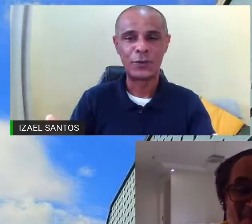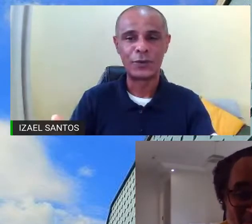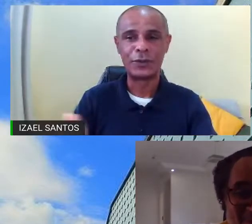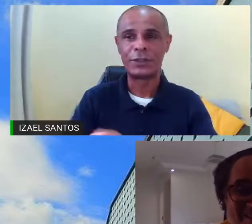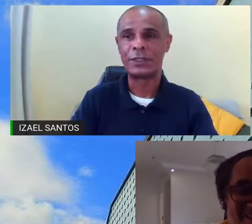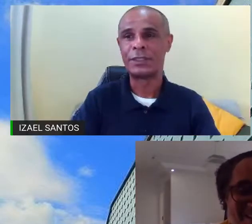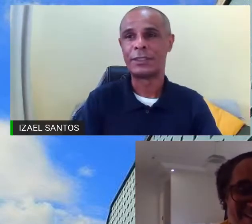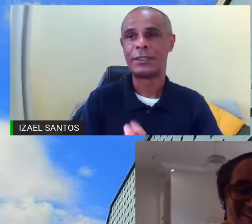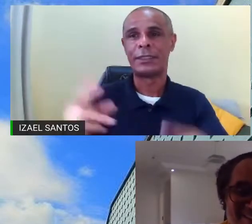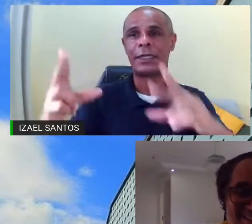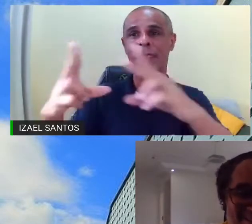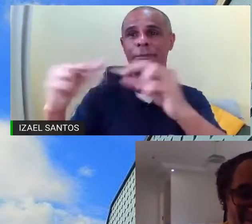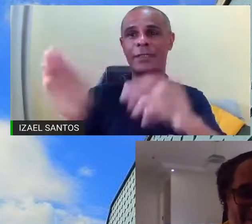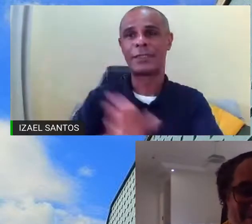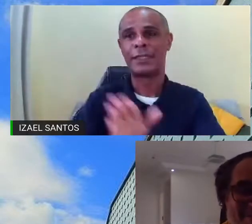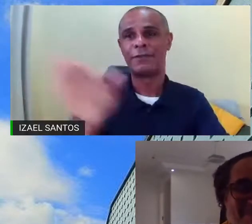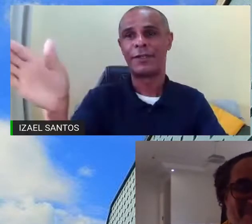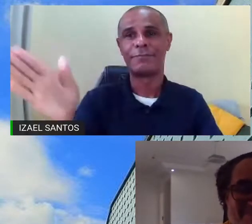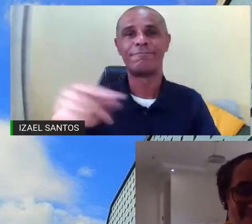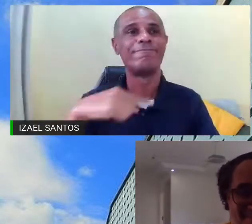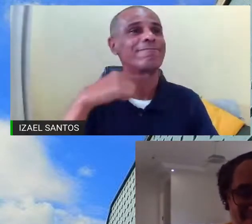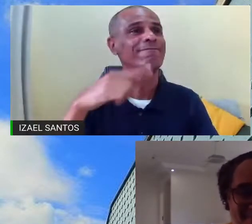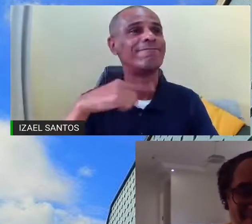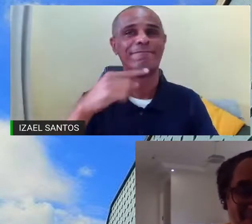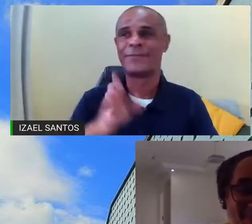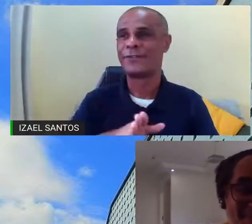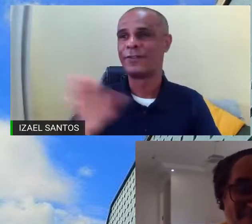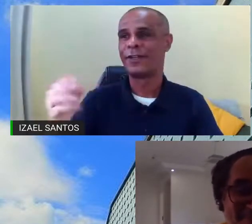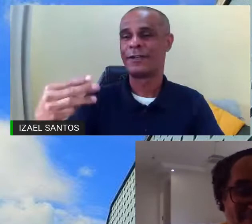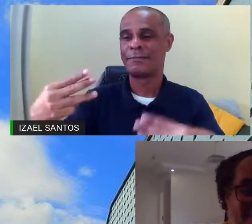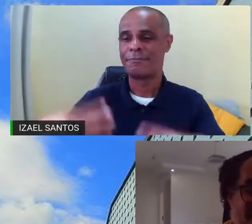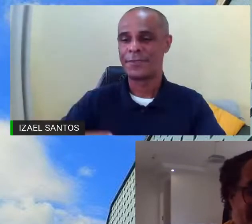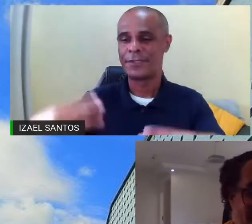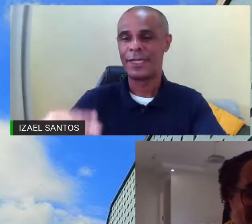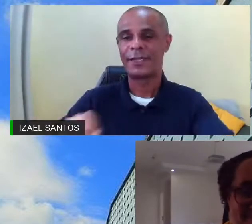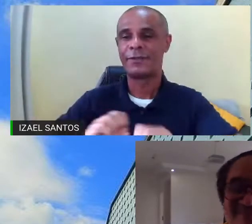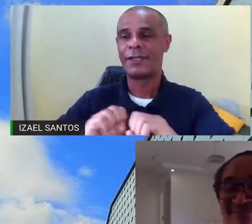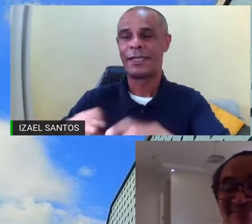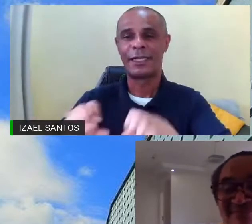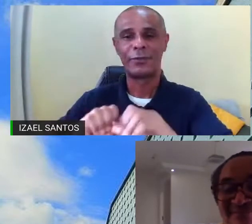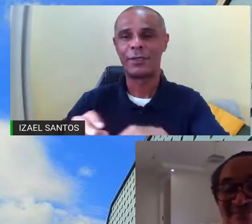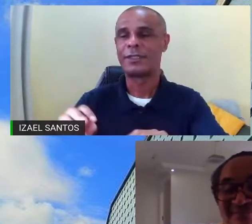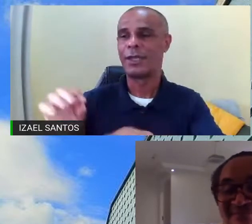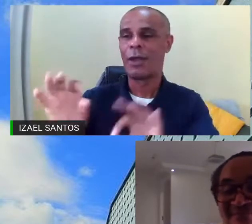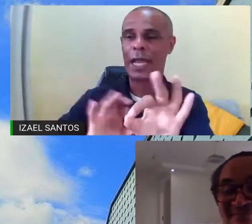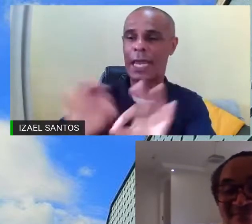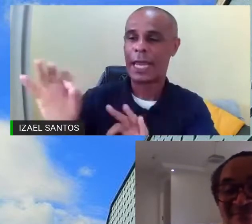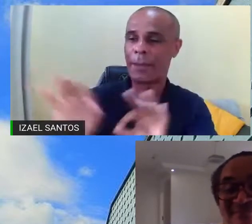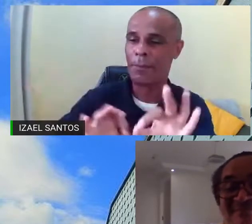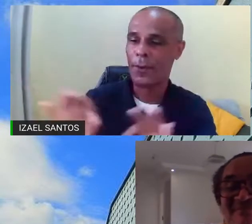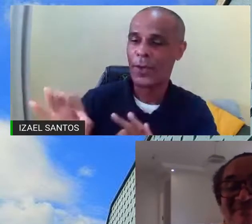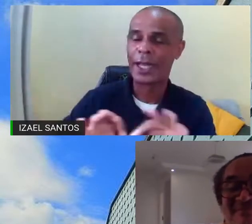mais a Brasília. Ir a Brasília era ir ao Ministério da Educação para ajudar a elaborar,